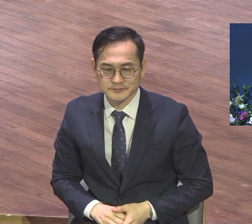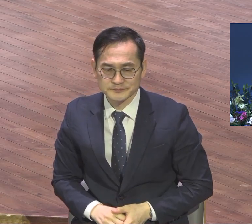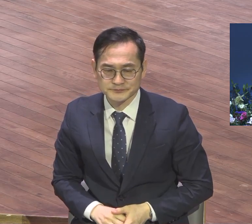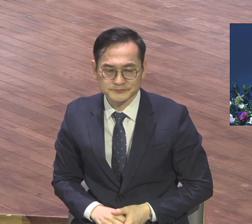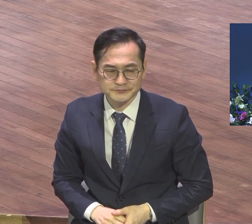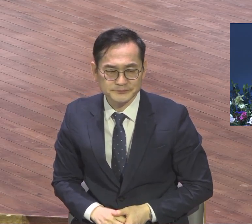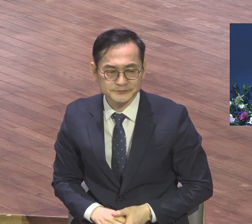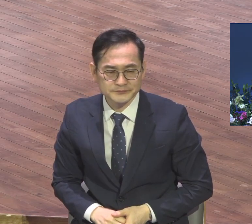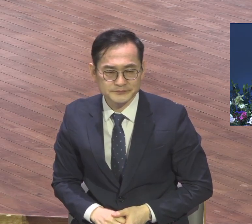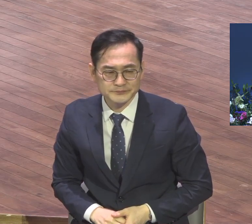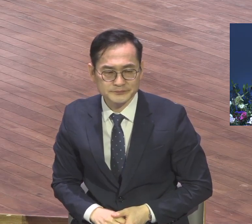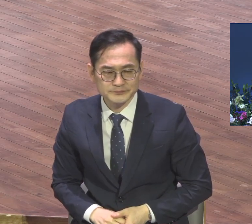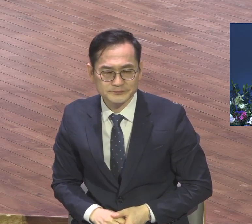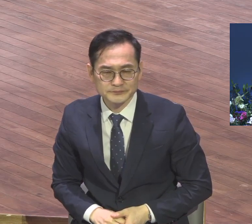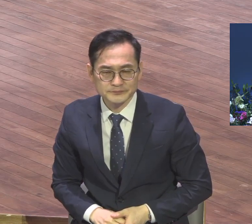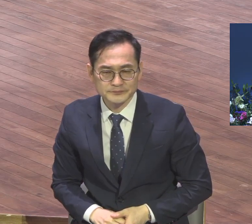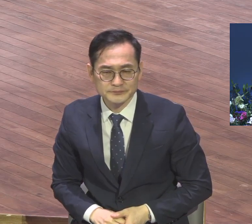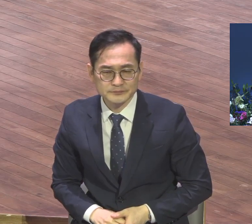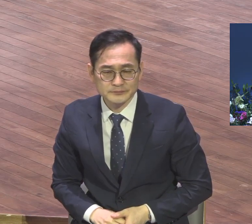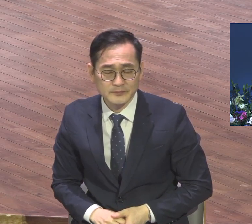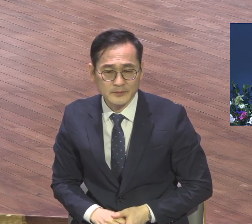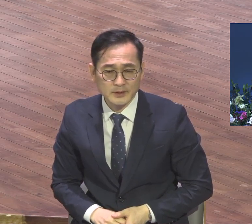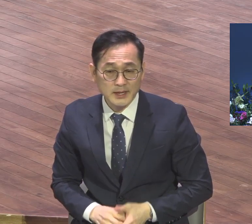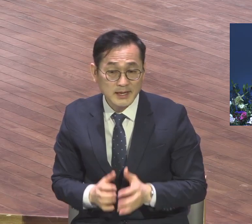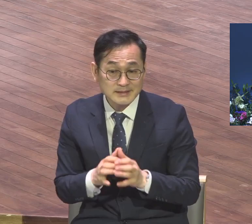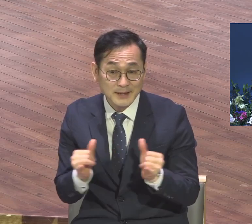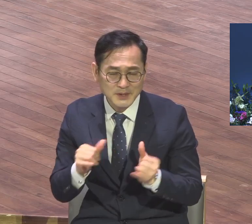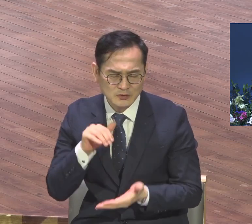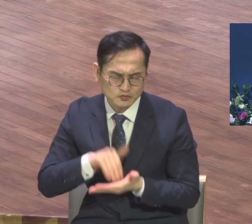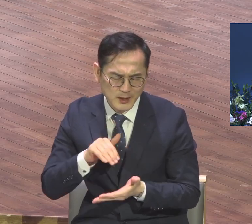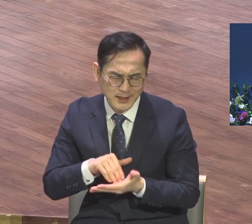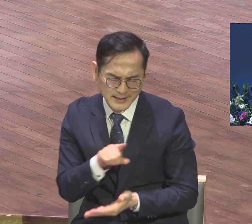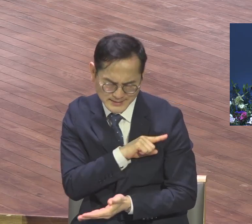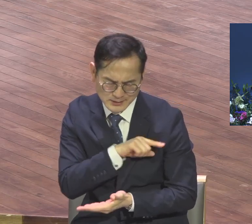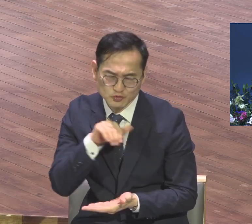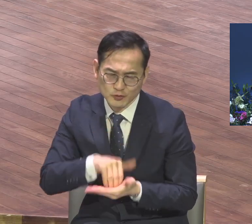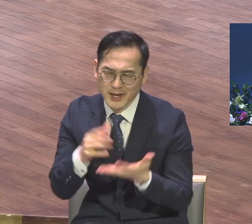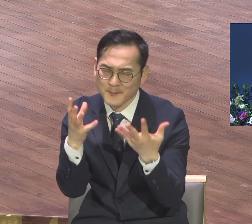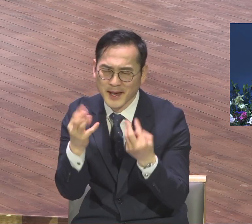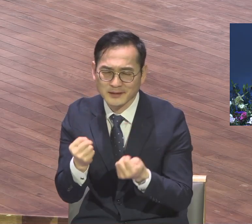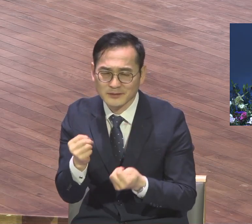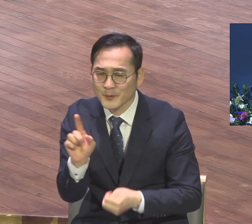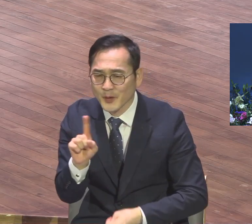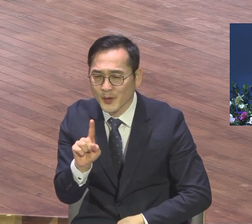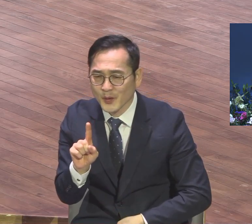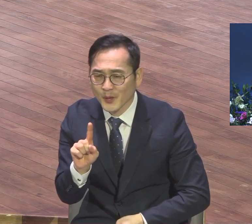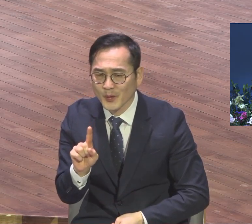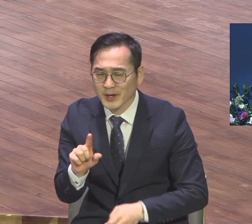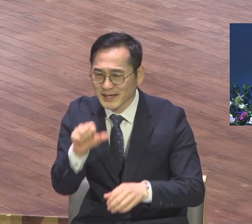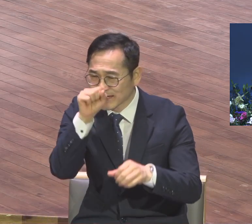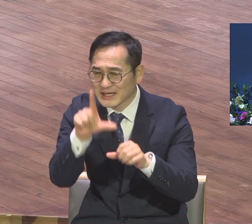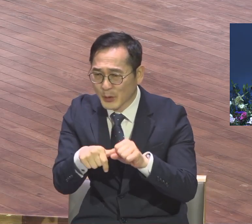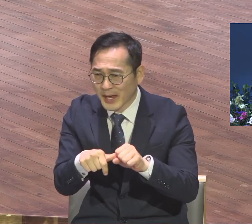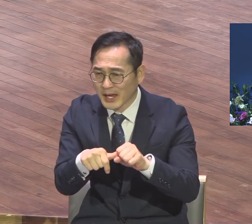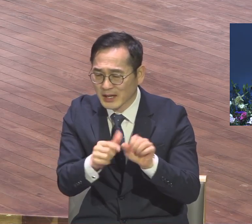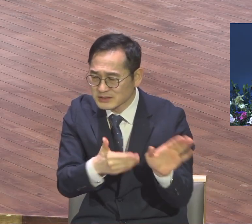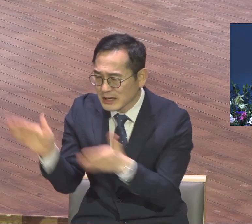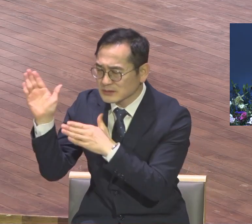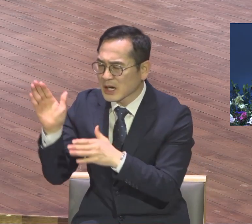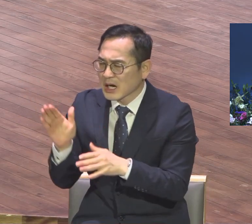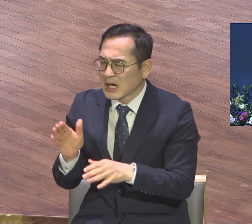많은 사람들이 후회하는 일 중에 하나가 뭐냐? 기회를 놓쳤다. 기회가